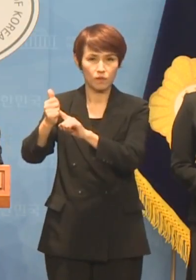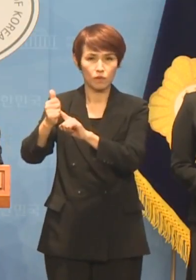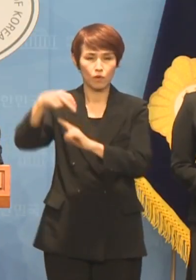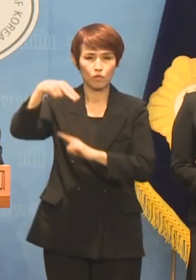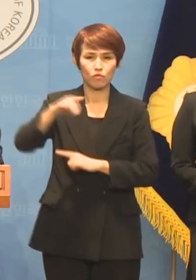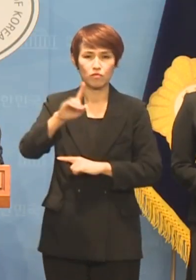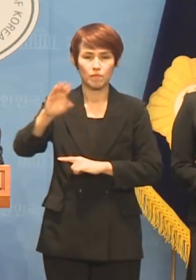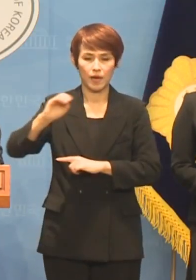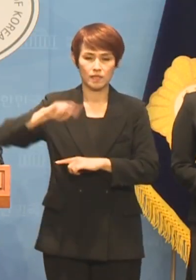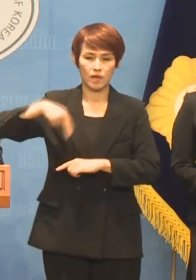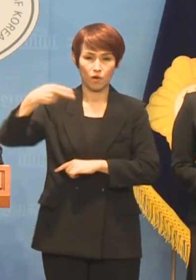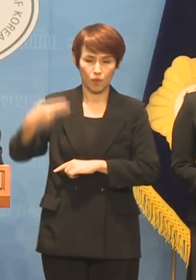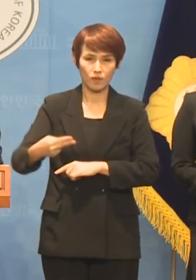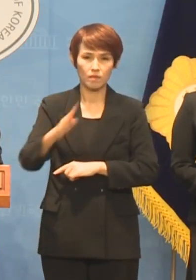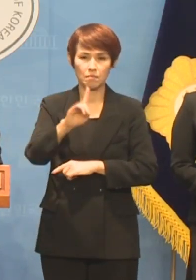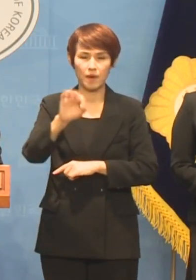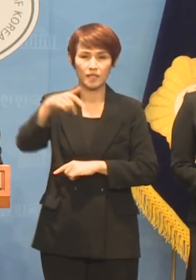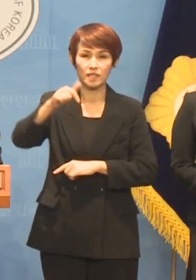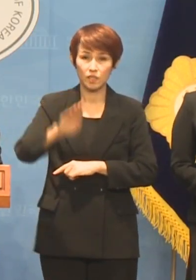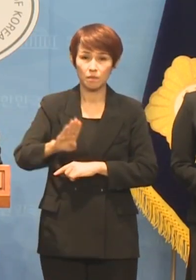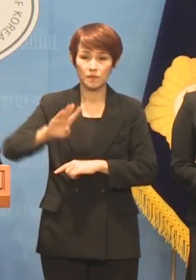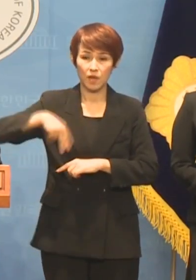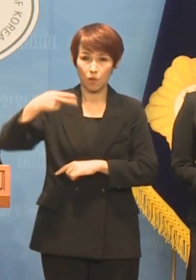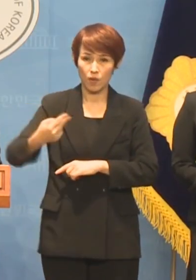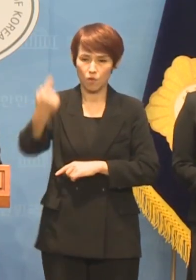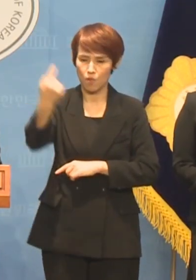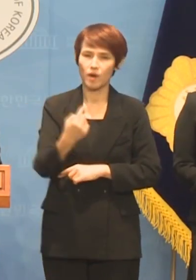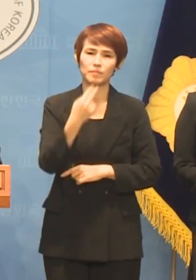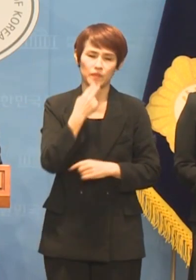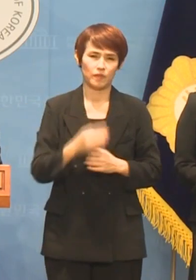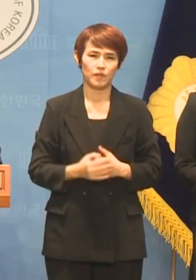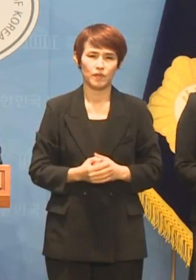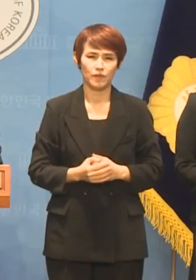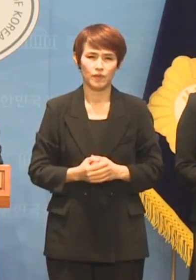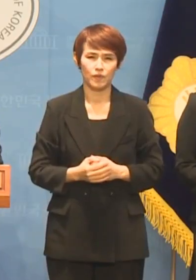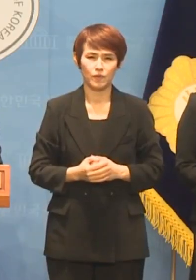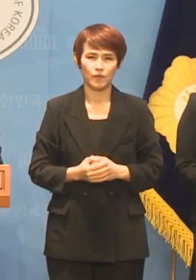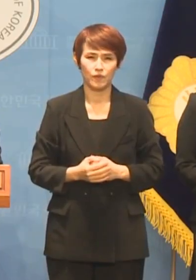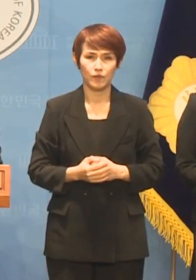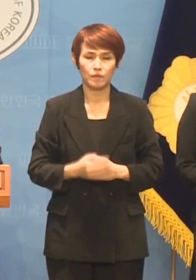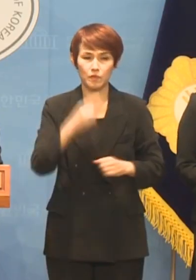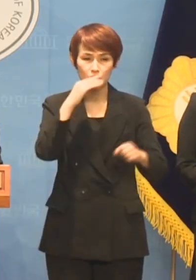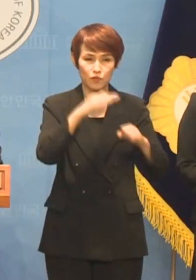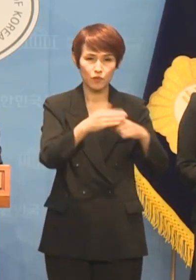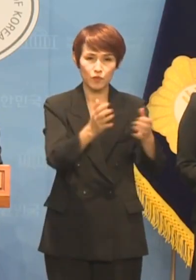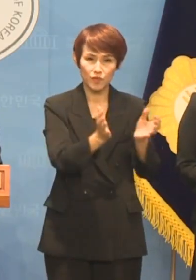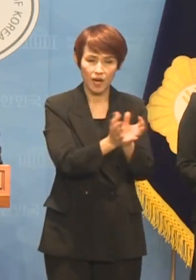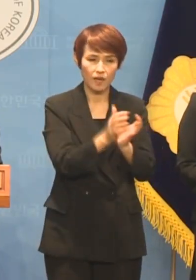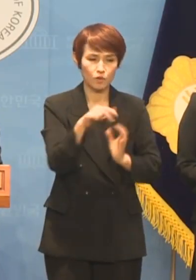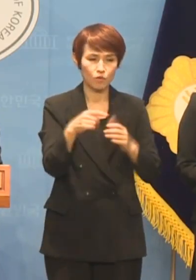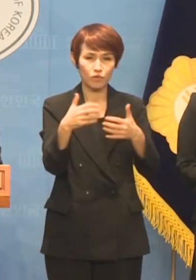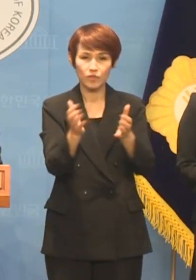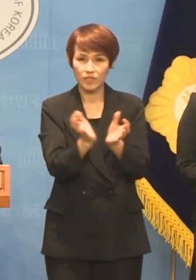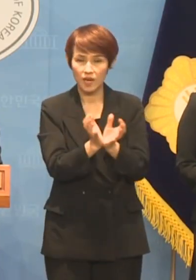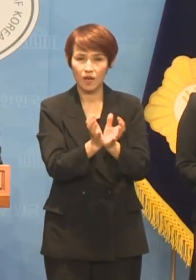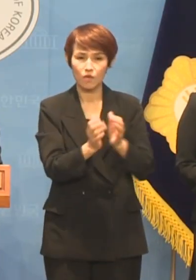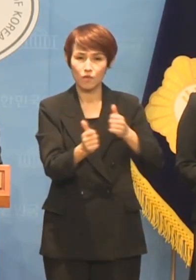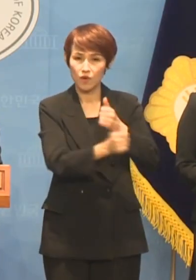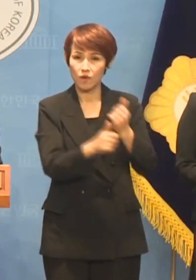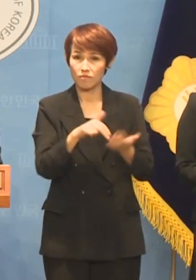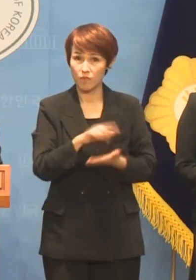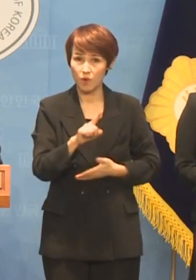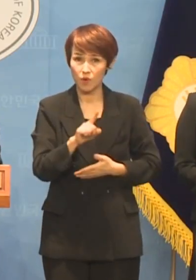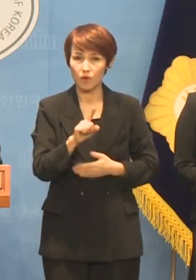수방사령관, 방첩사령관은 출석하지 않았습니다. 이에 민주당, 조국혁신당 소속 위원들은